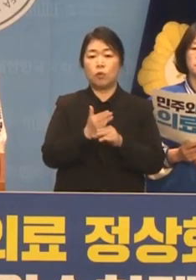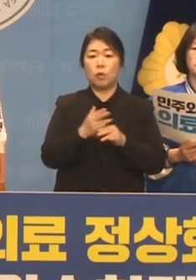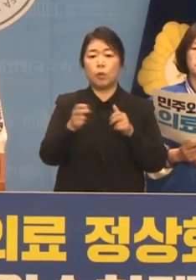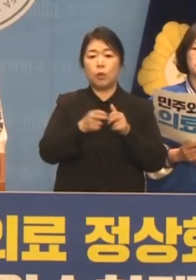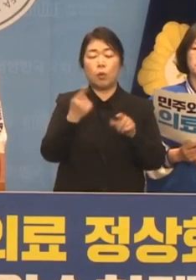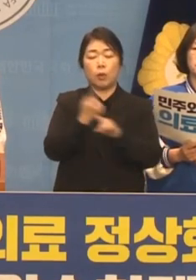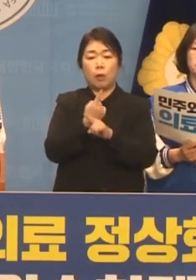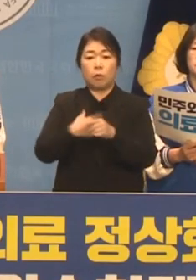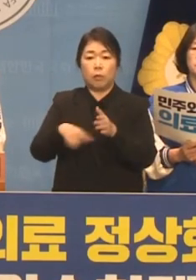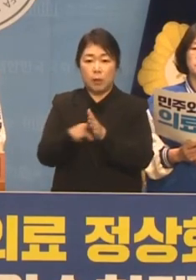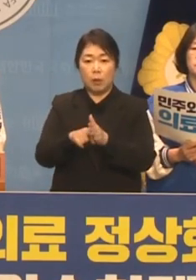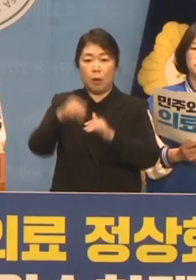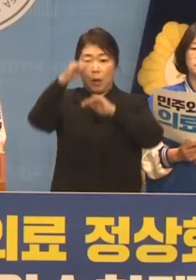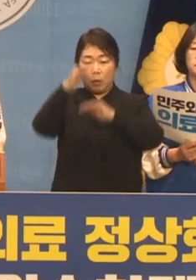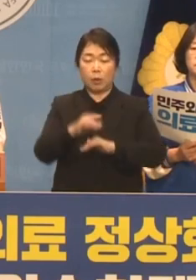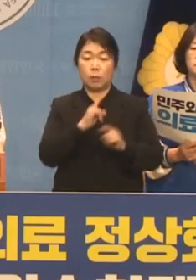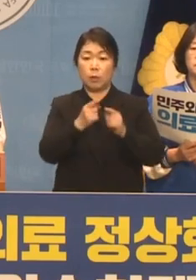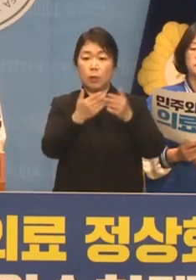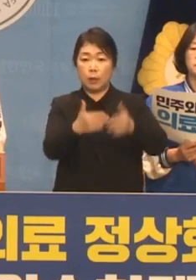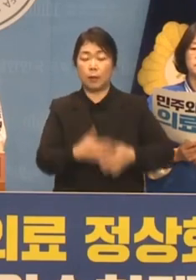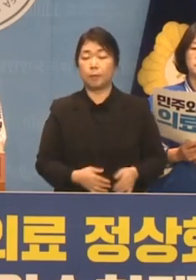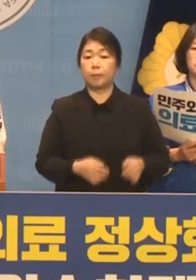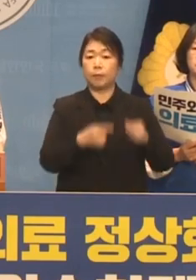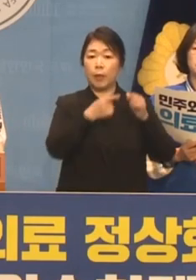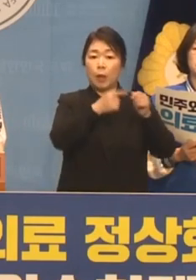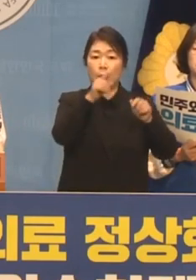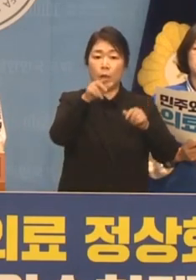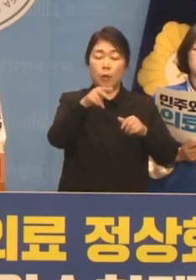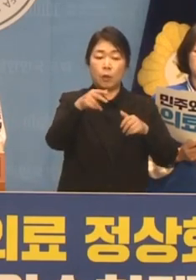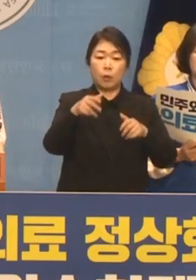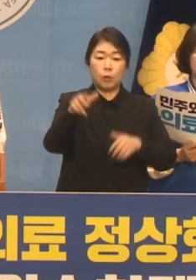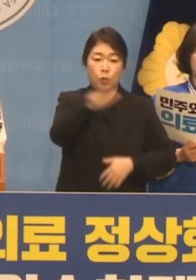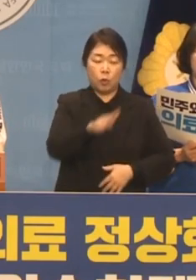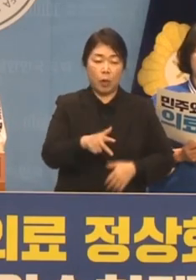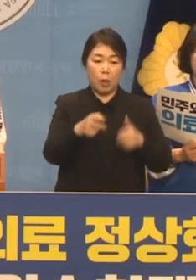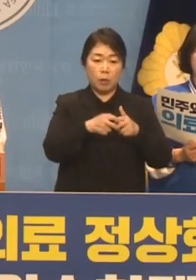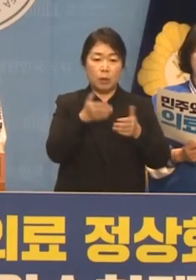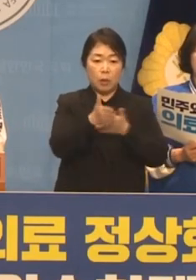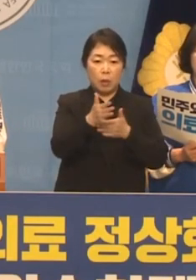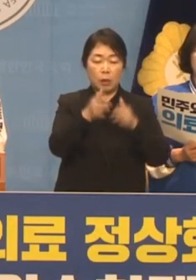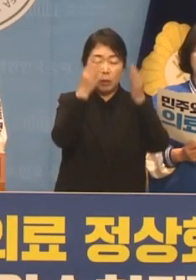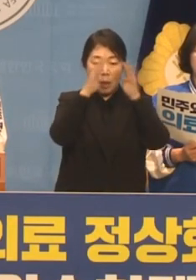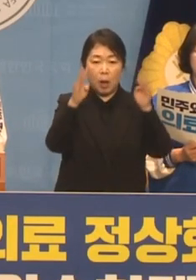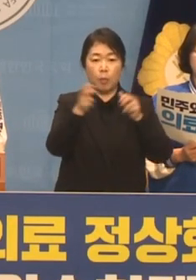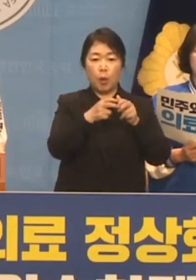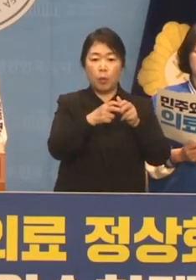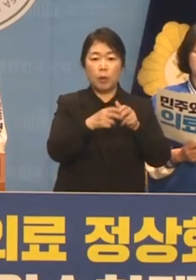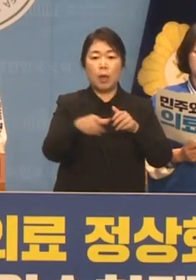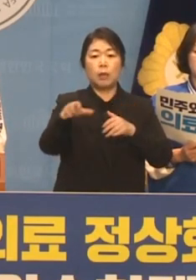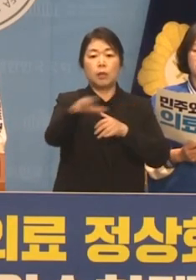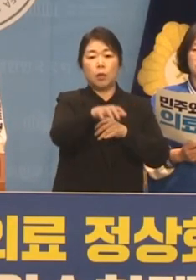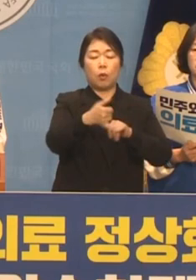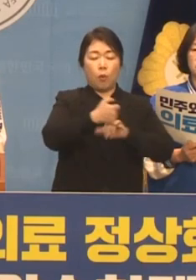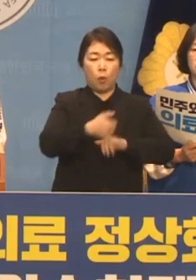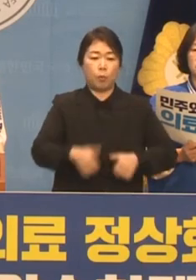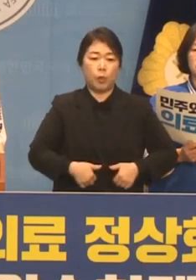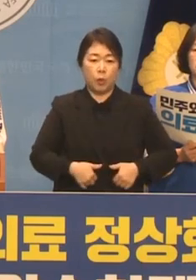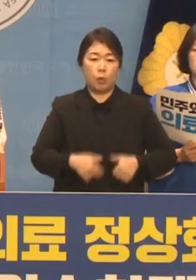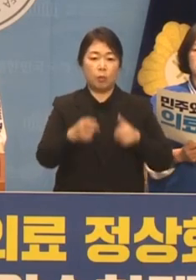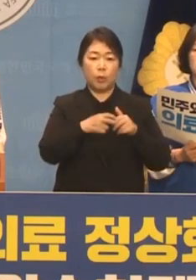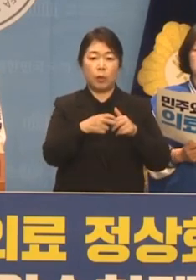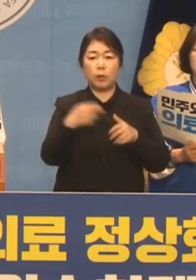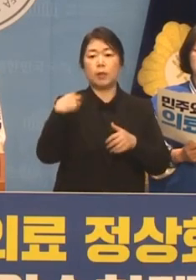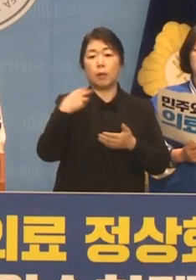추진하고자 합니다 첫째 전국 의과대학 대학병원의 지역 필수 의료 책임제를